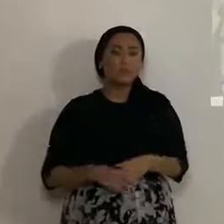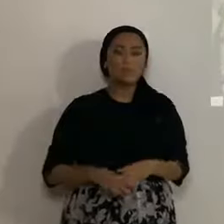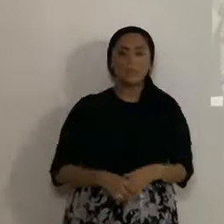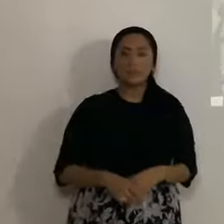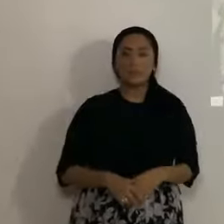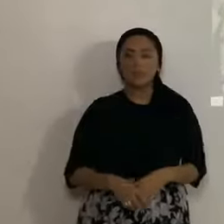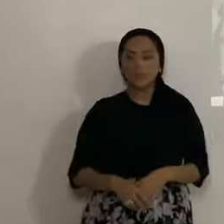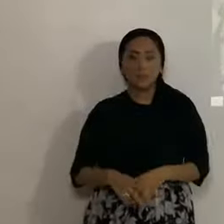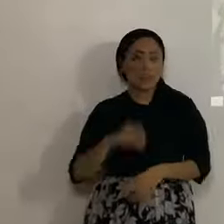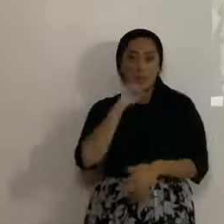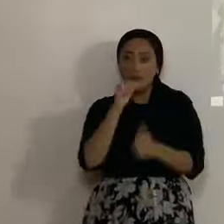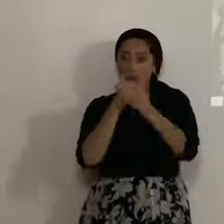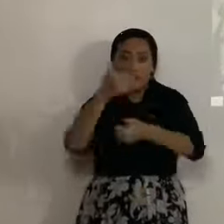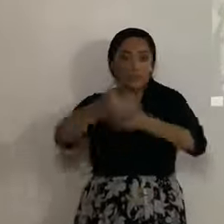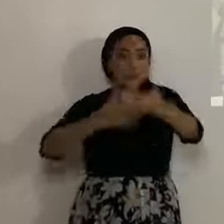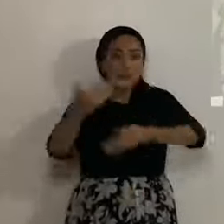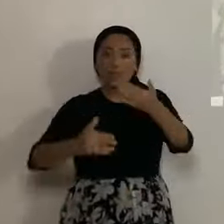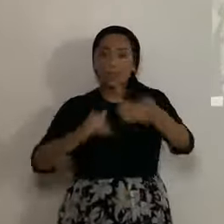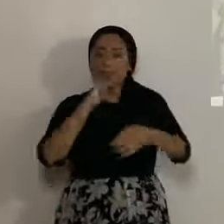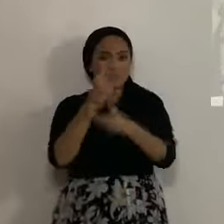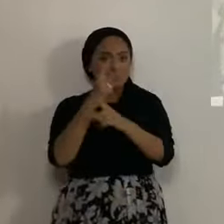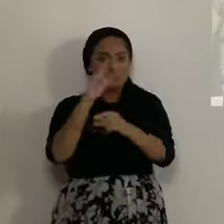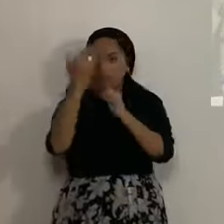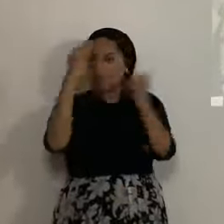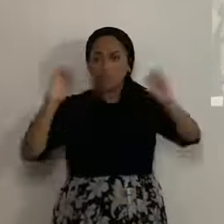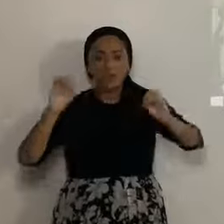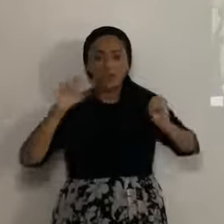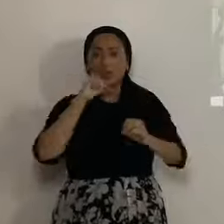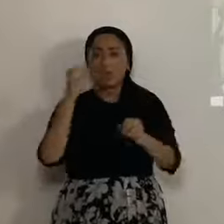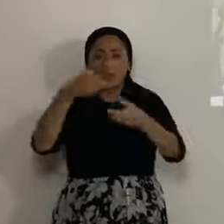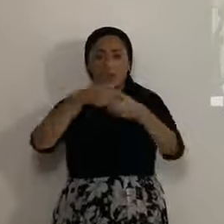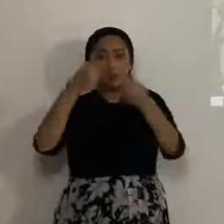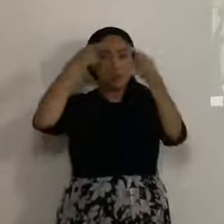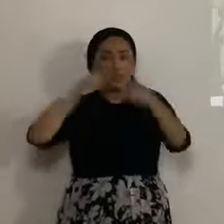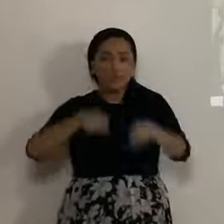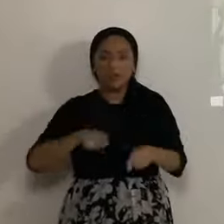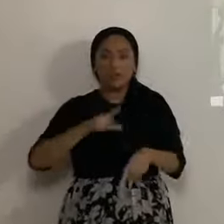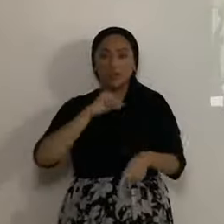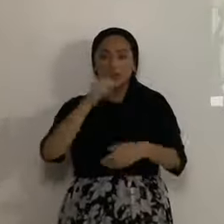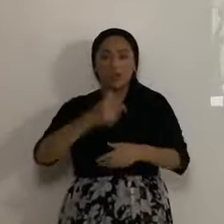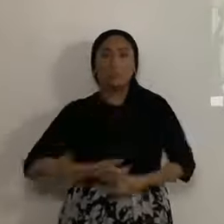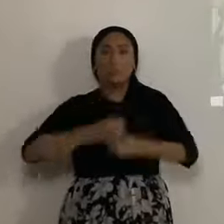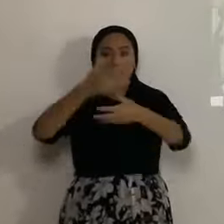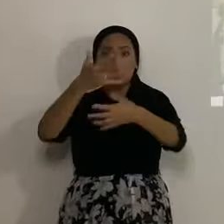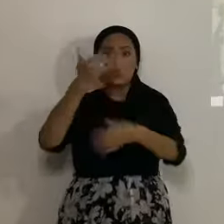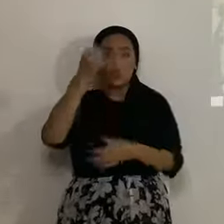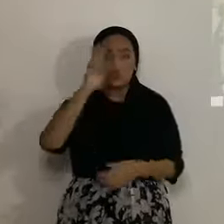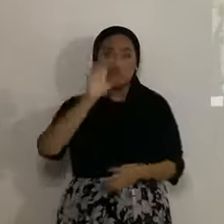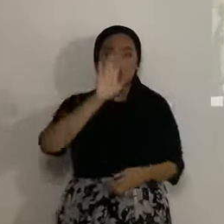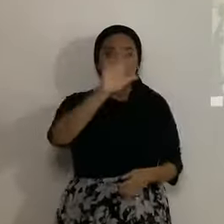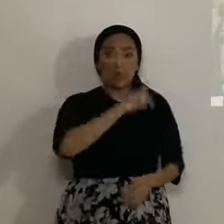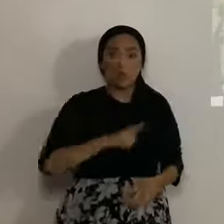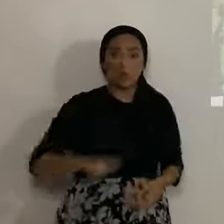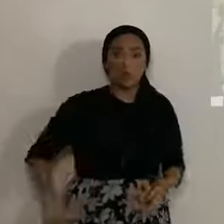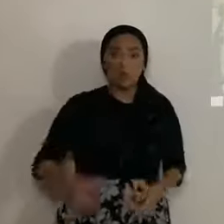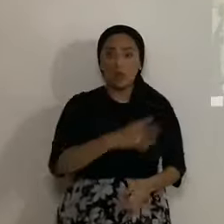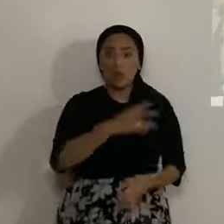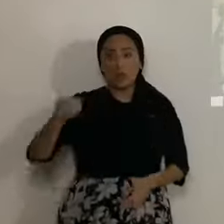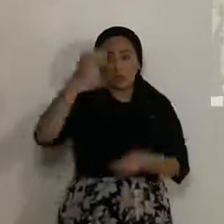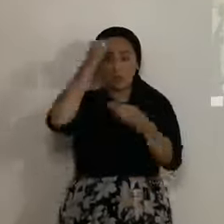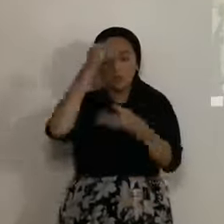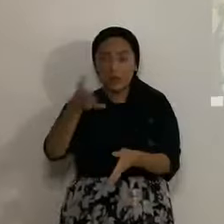¿No vas a avanzar? ¿No vas a guardar el Shabbat? ¿No vas a entrar a los pactos? ¿No vas a confesar que Yahshua es tu Señor y obedecerle?